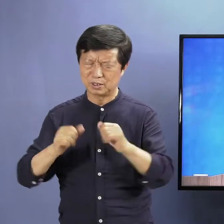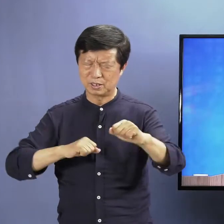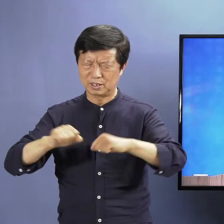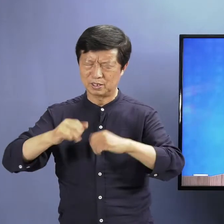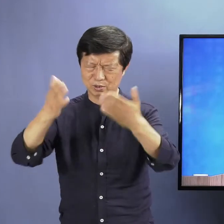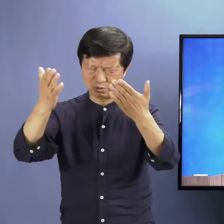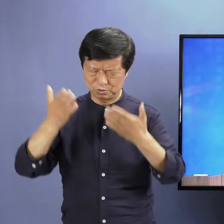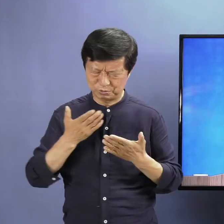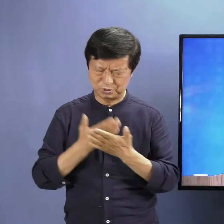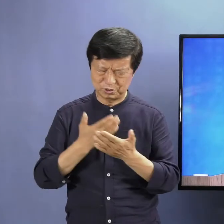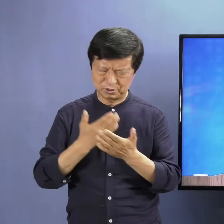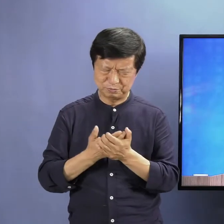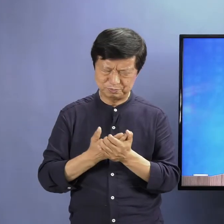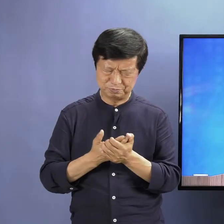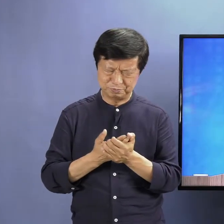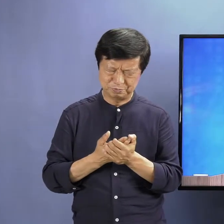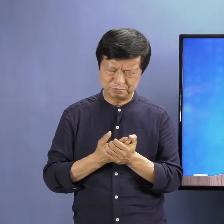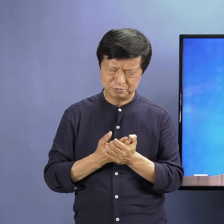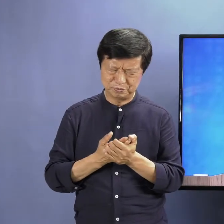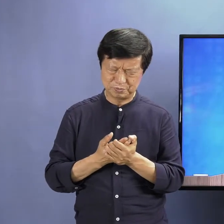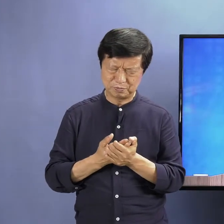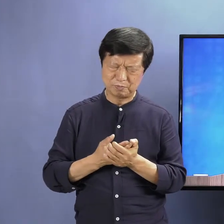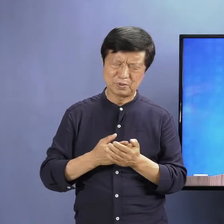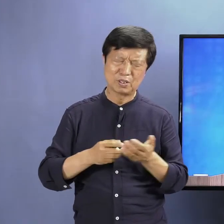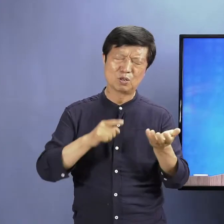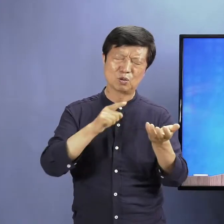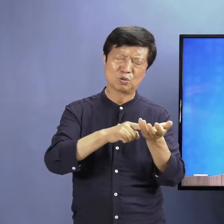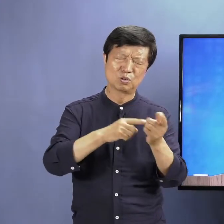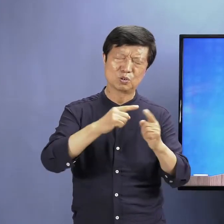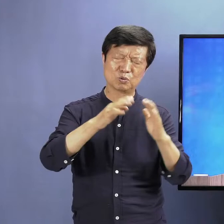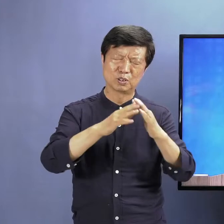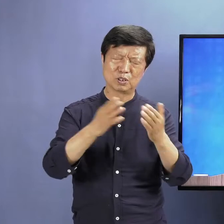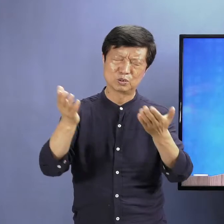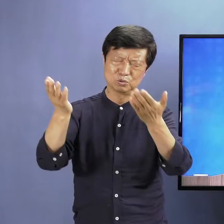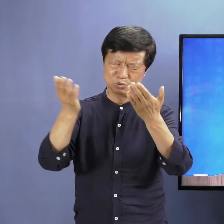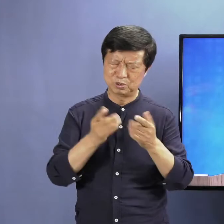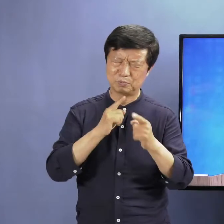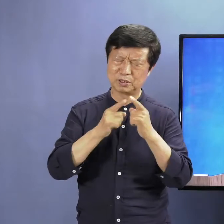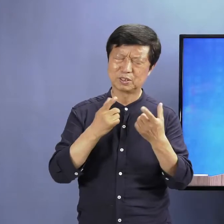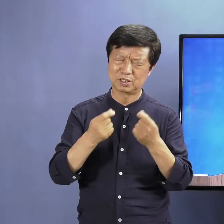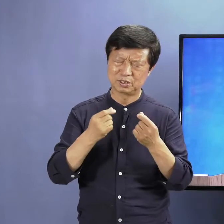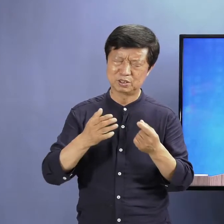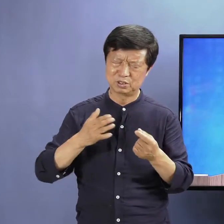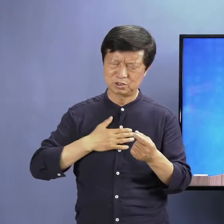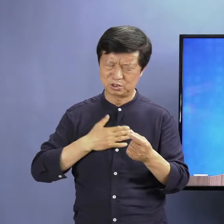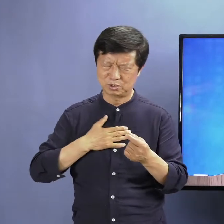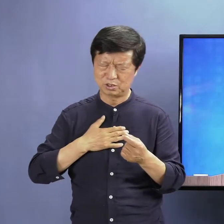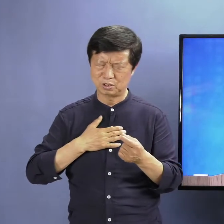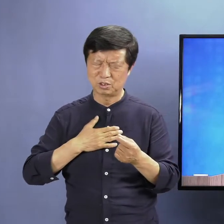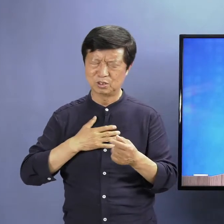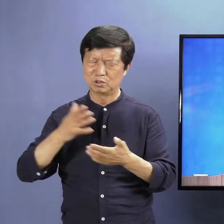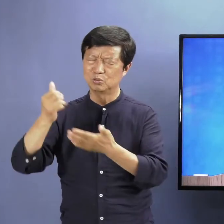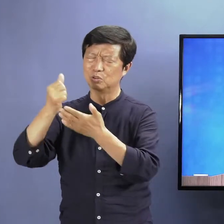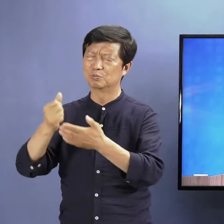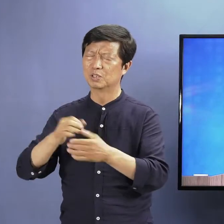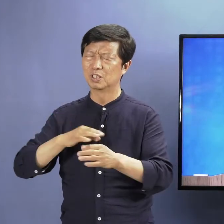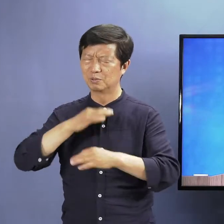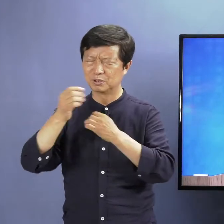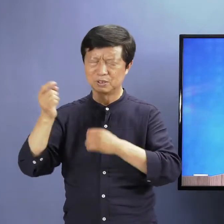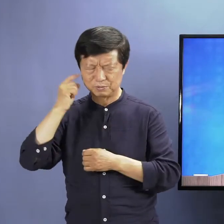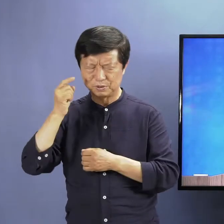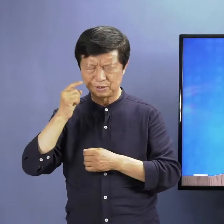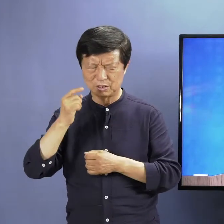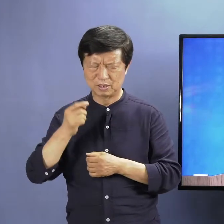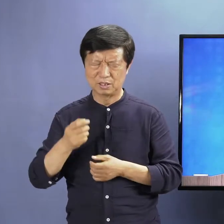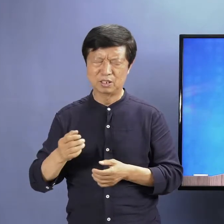주시옵소서. 라오디가 교회 주신 말씀을 통해서 우리를 향해 주시는 주님의 준한 음성을 듣습니다. 영적인 열정을